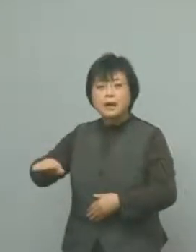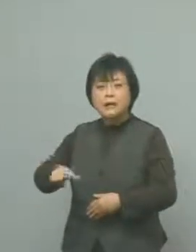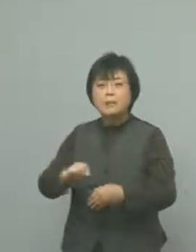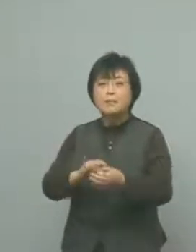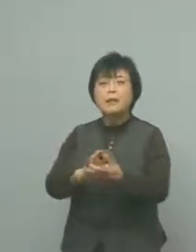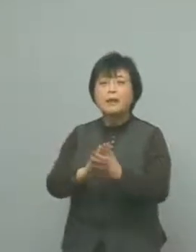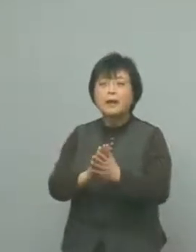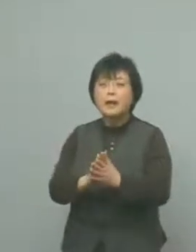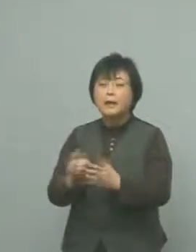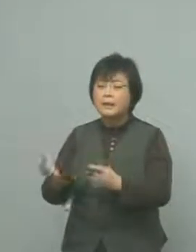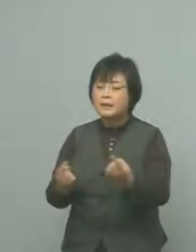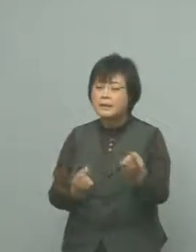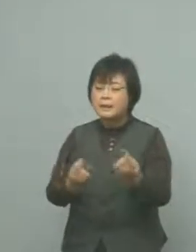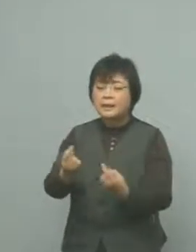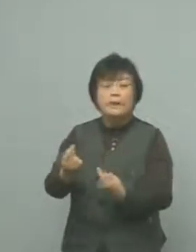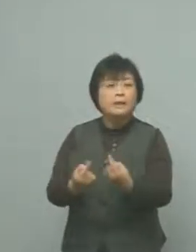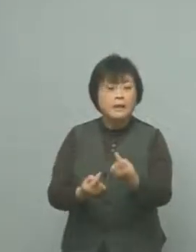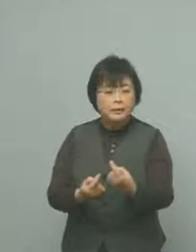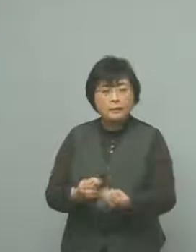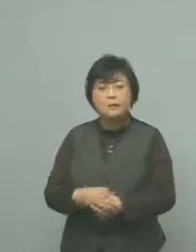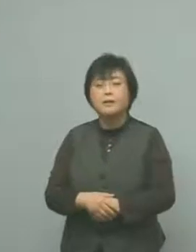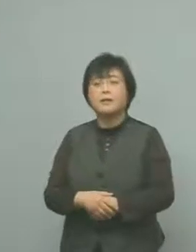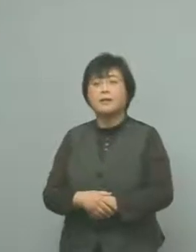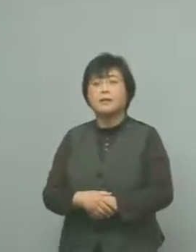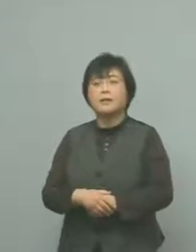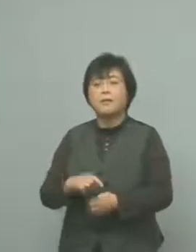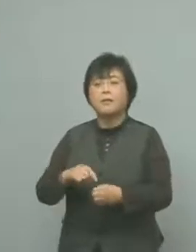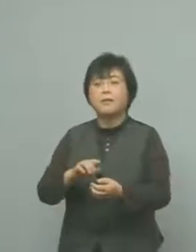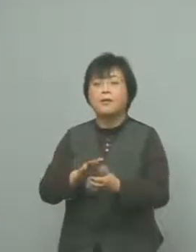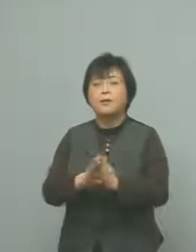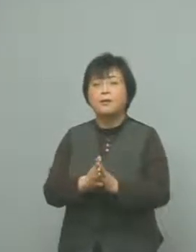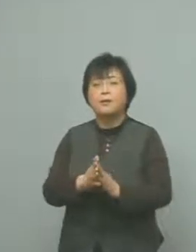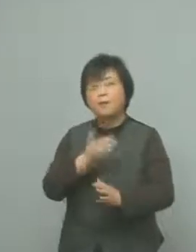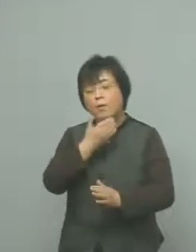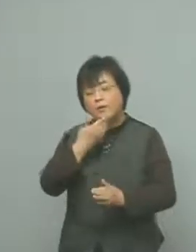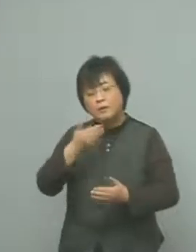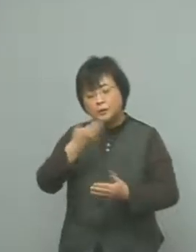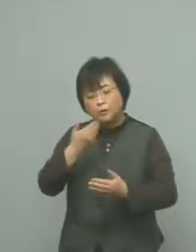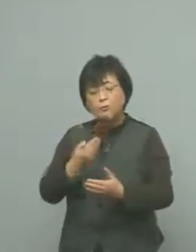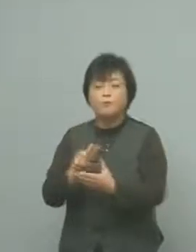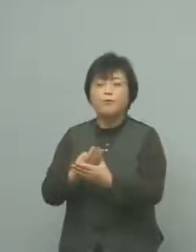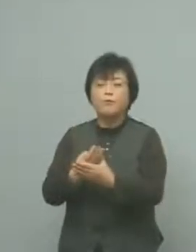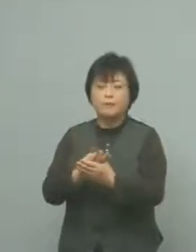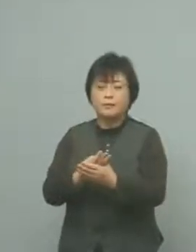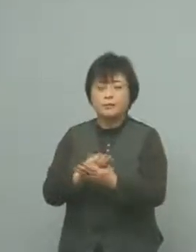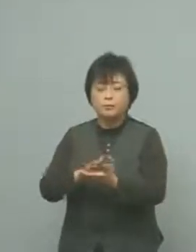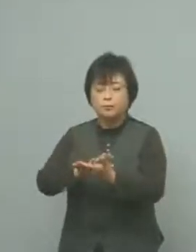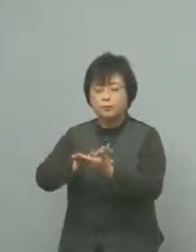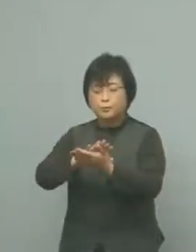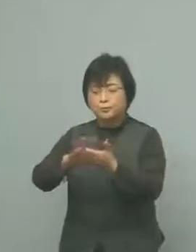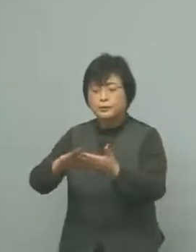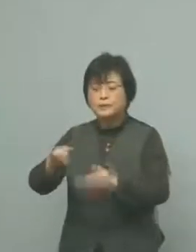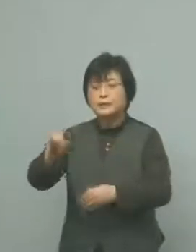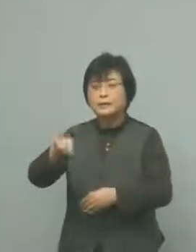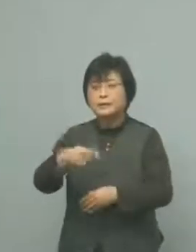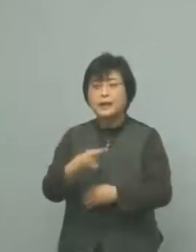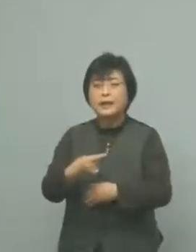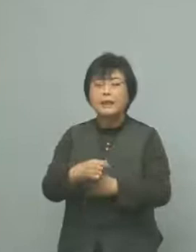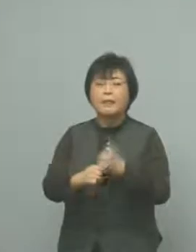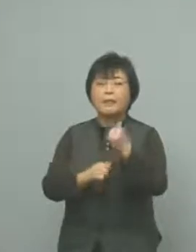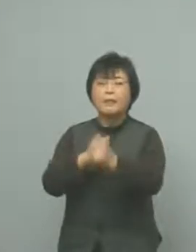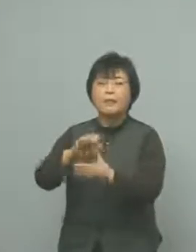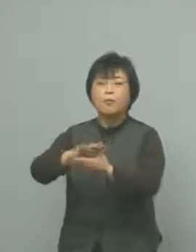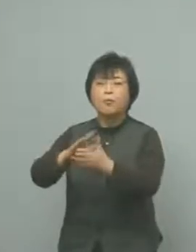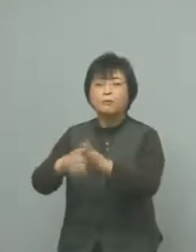形県を訪れていただいて、本県のおいしい食や温泉、美しい自然や伝統文化